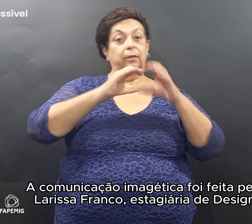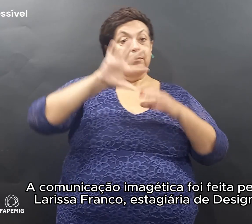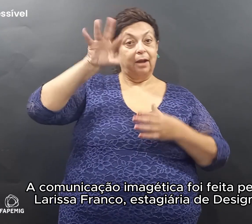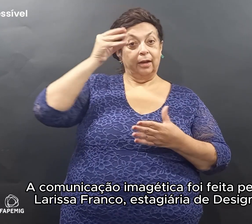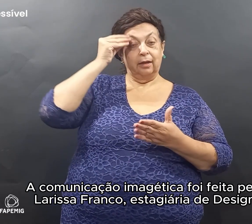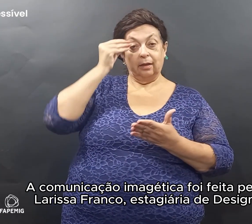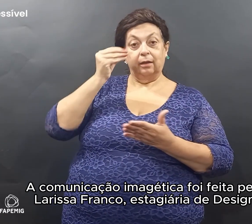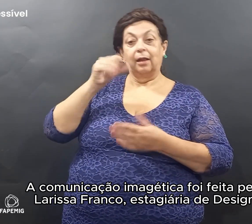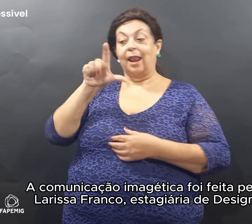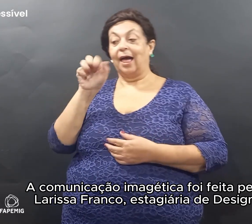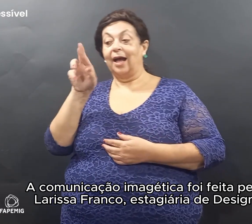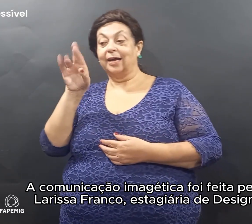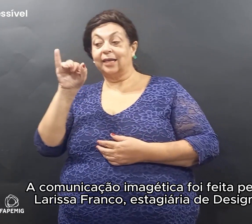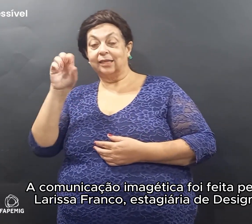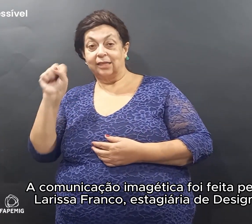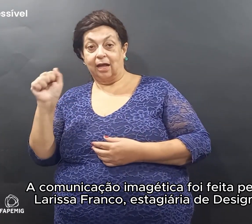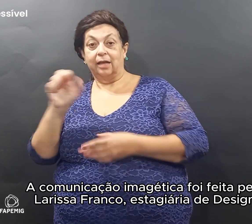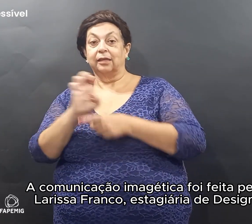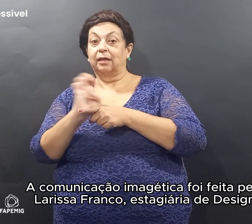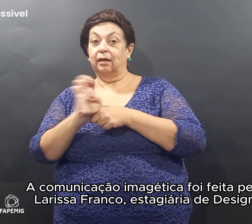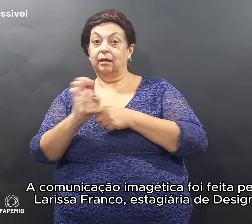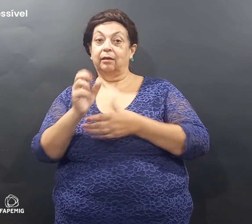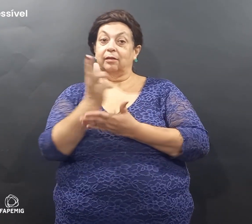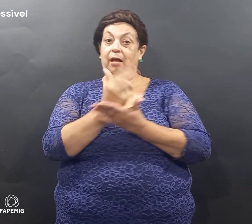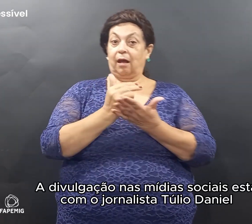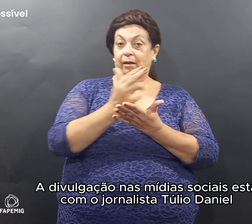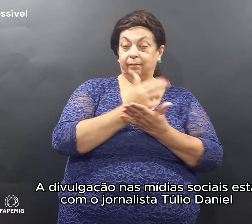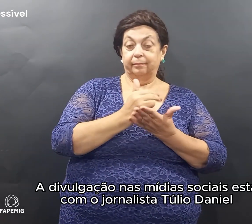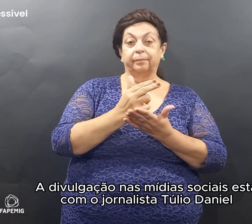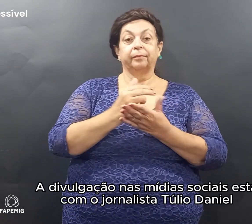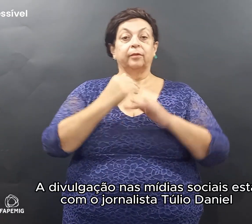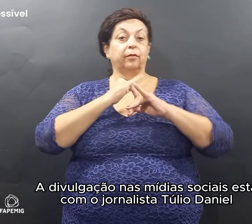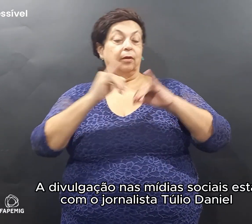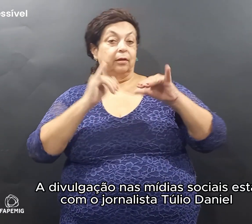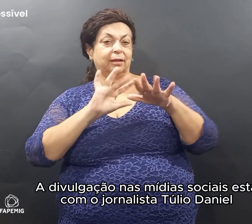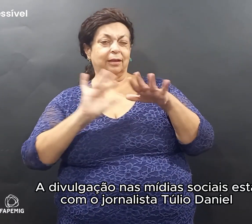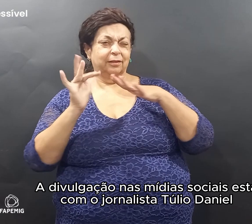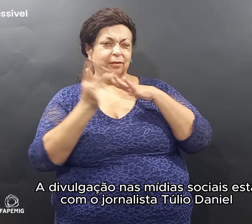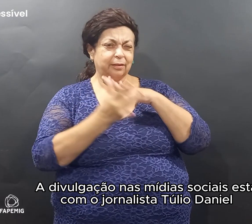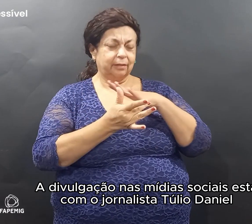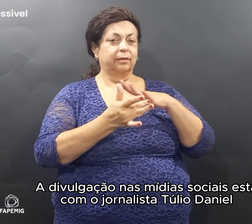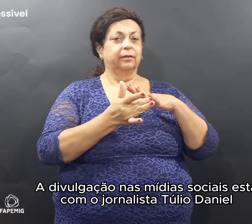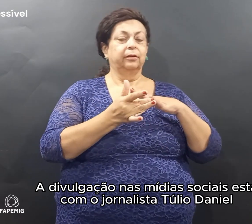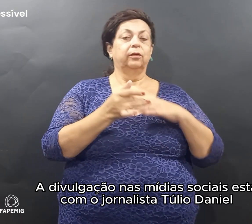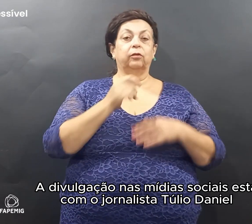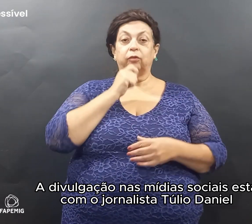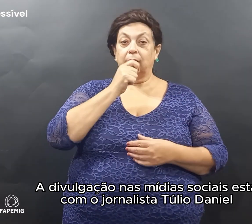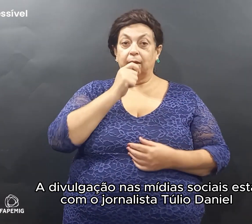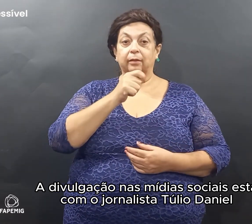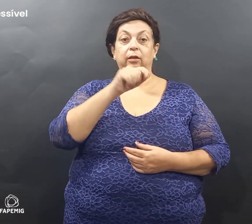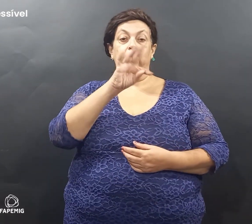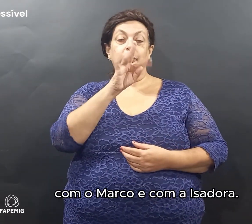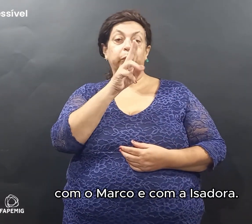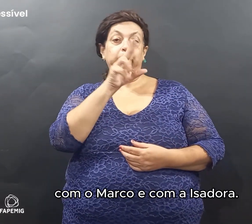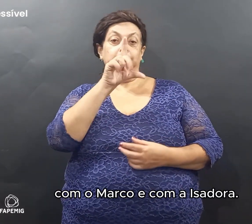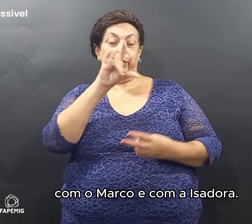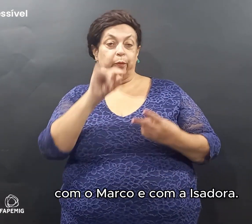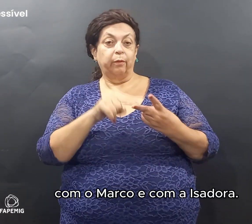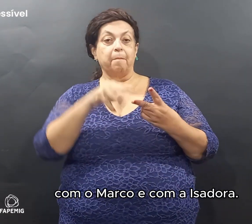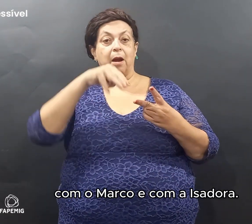pela Larissa Franco, estagiária de design. A divulgação nas mídias sociais está com o jornalista Túlio Daniel, com o Marco e com a